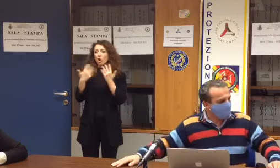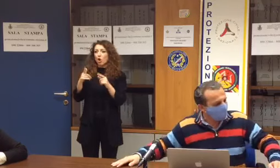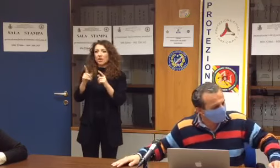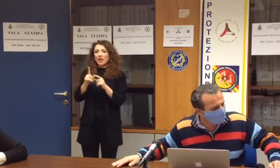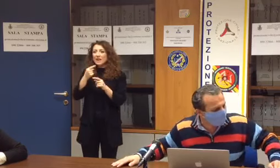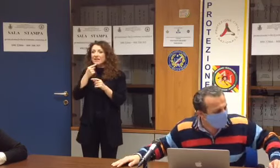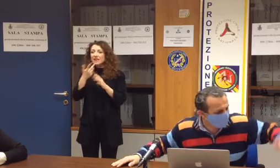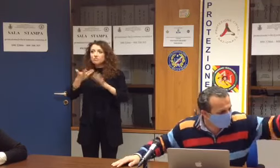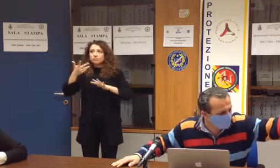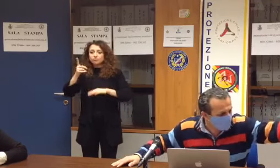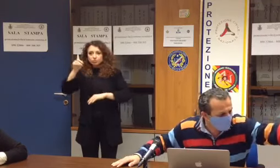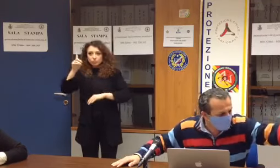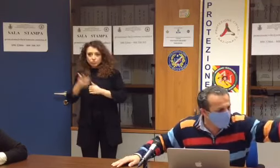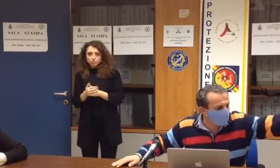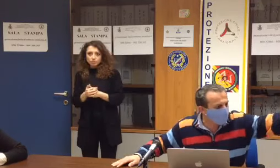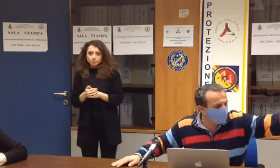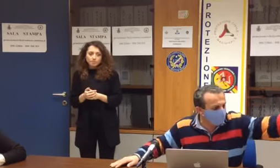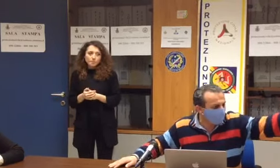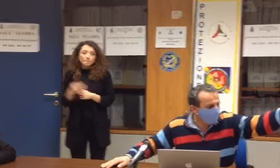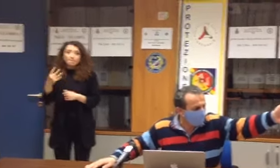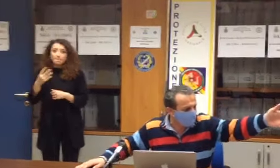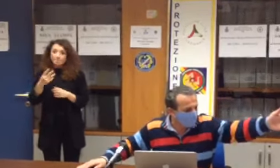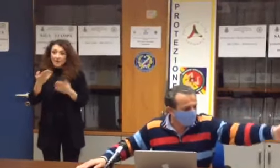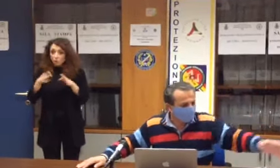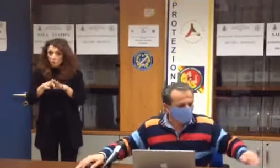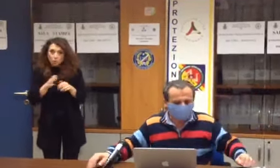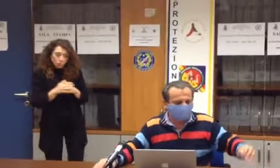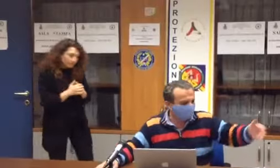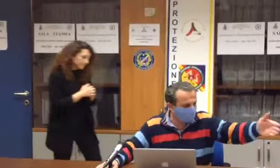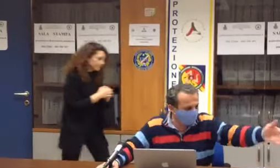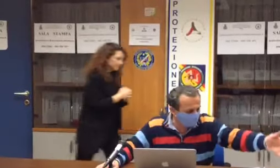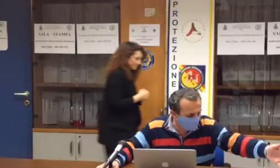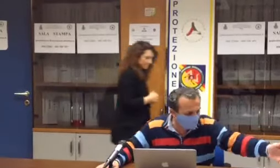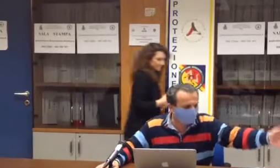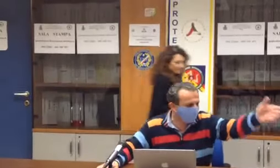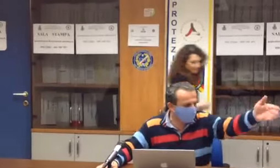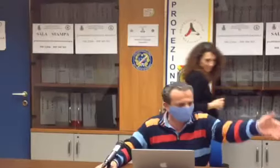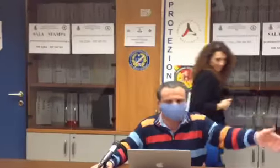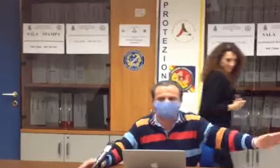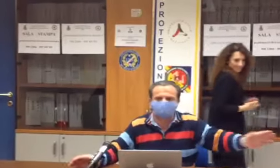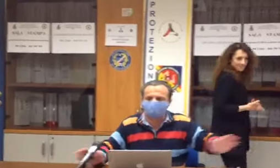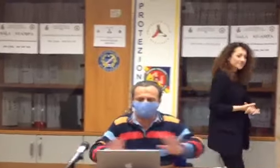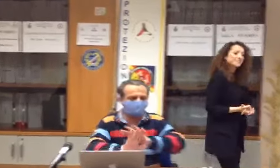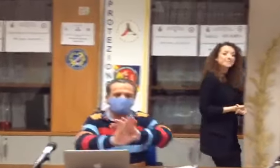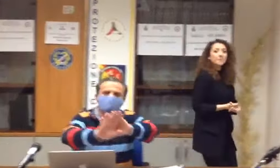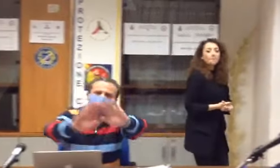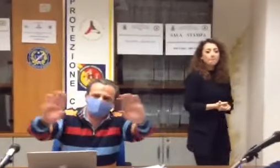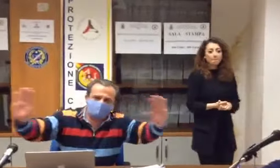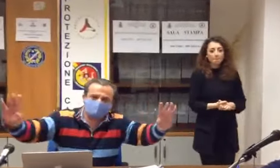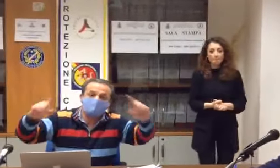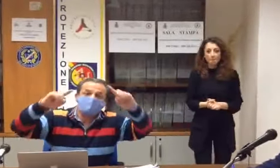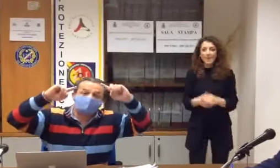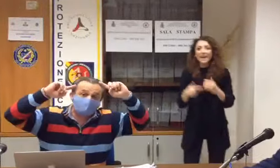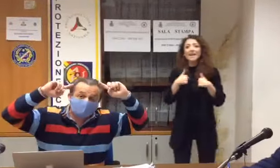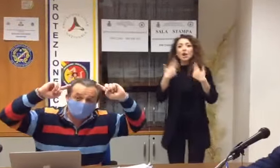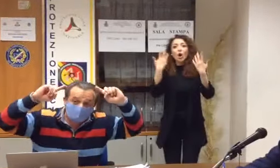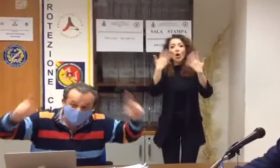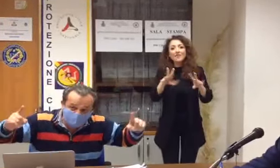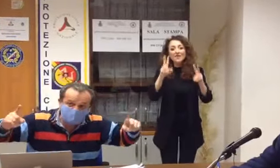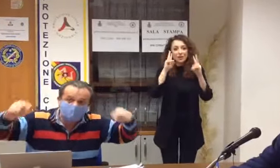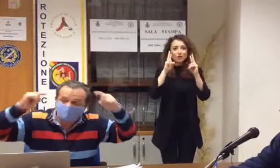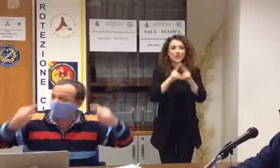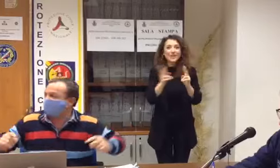nostre teste. Max, sindaco, concludi. Volevo aggiungere con gli altri ringraziamenti, se vuoi io ho finito, ci